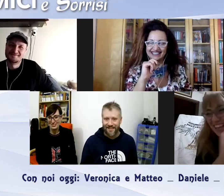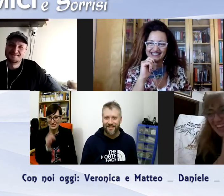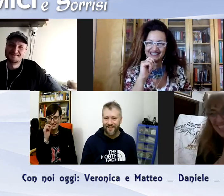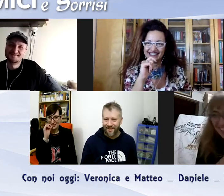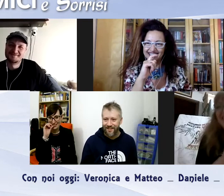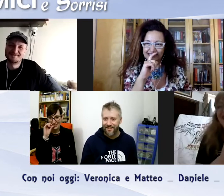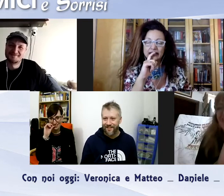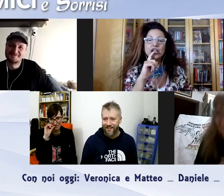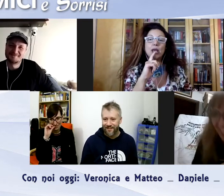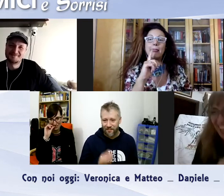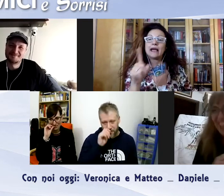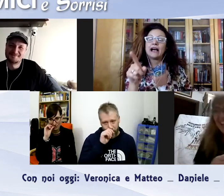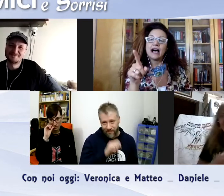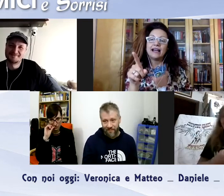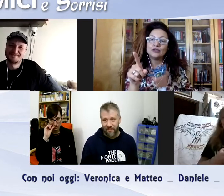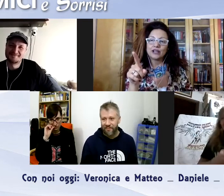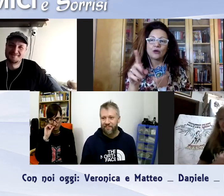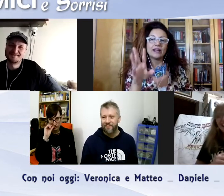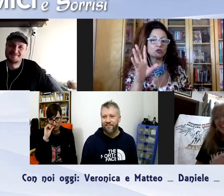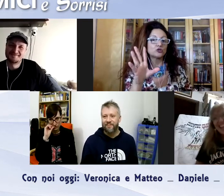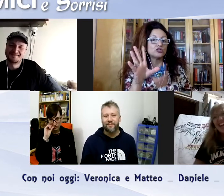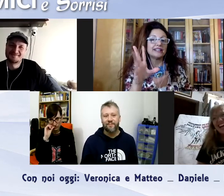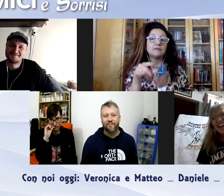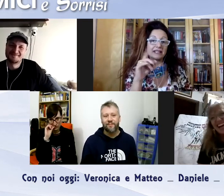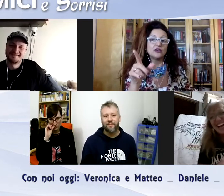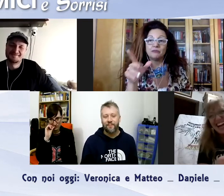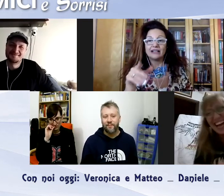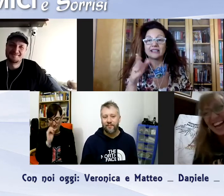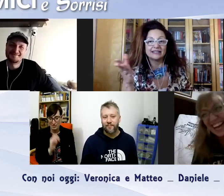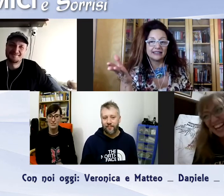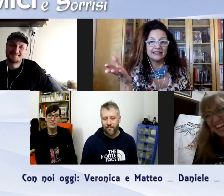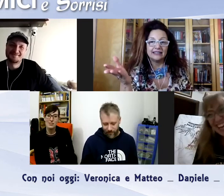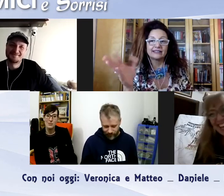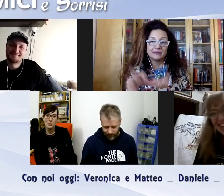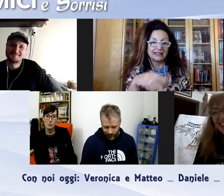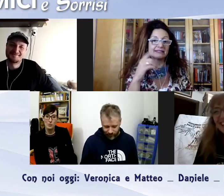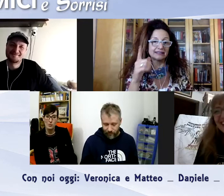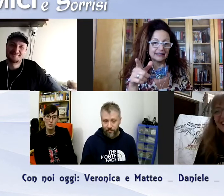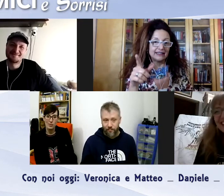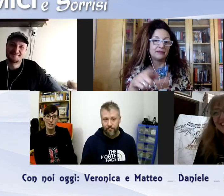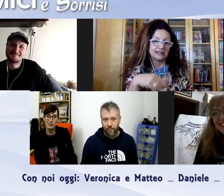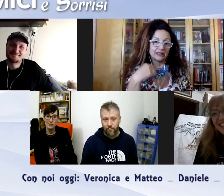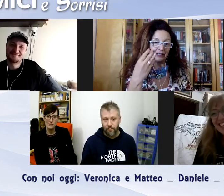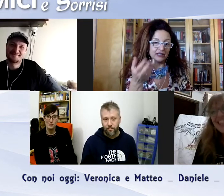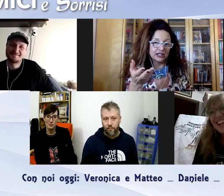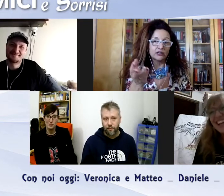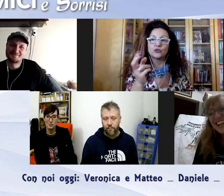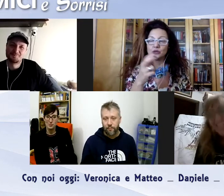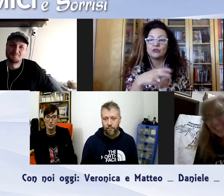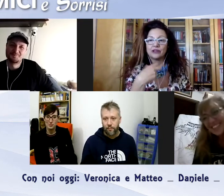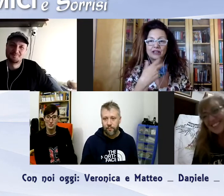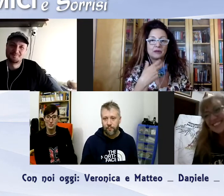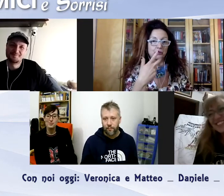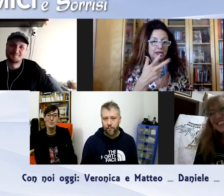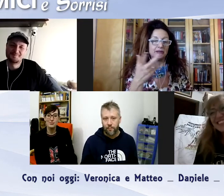Vedi? Parla di te, non di me. Te lo allora, dico. Questo succede perché non mangia le stelline. Se mangiasse le stelline mangerebbe leggero e